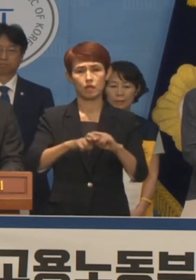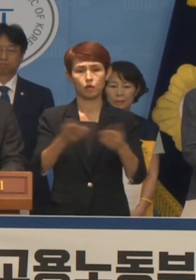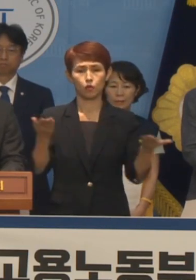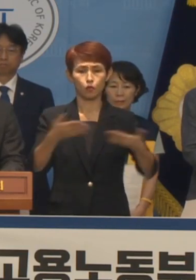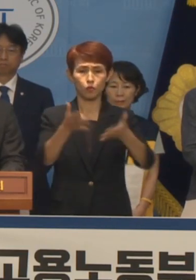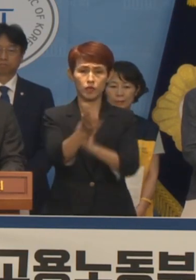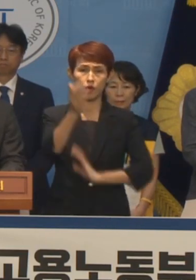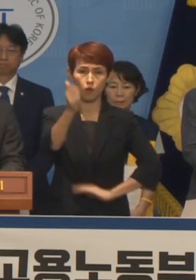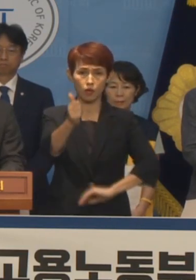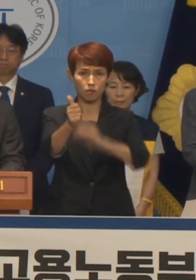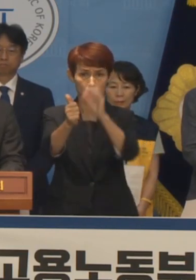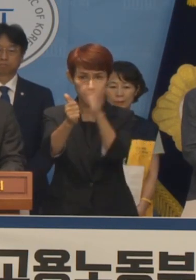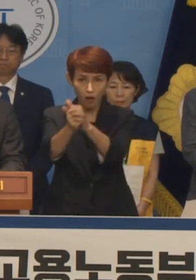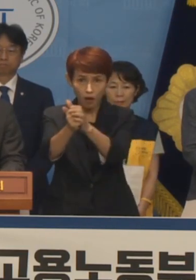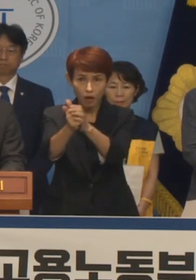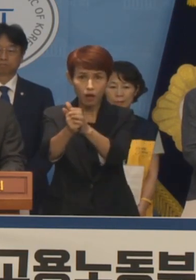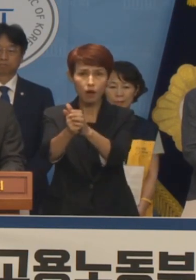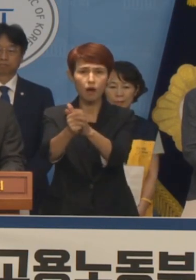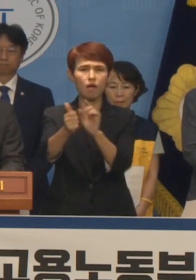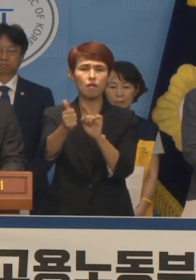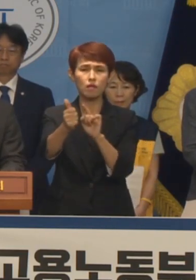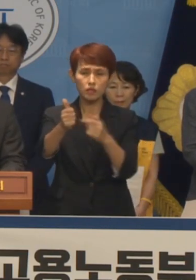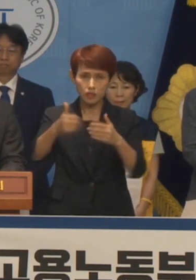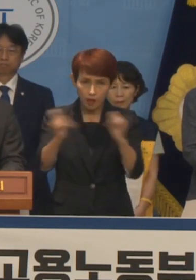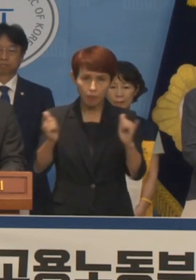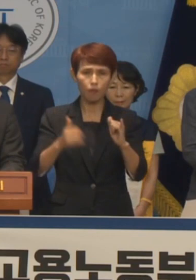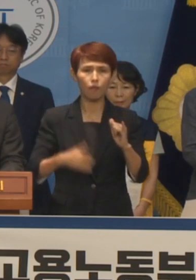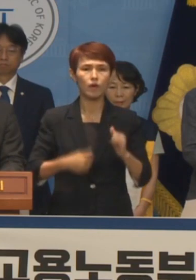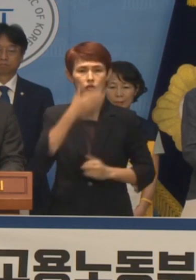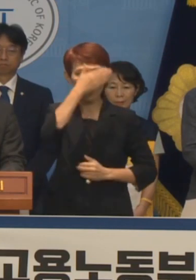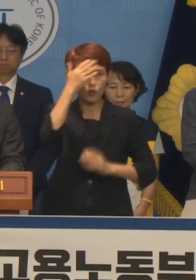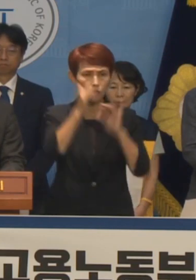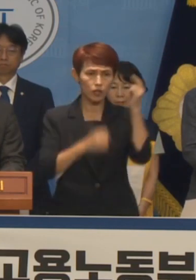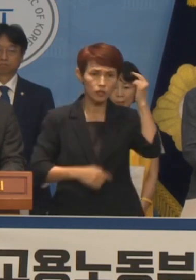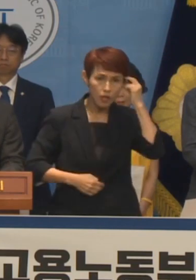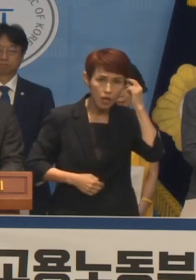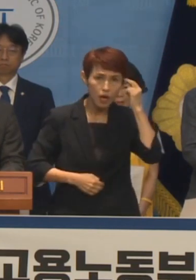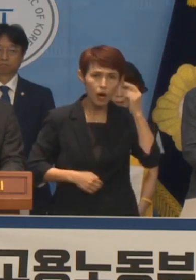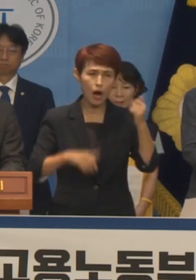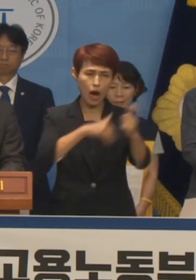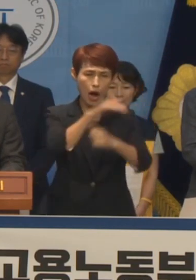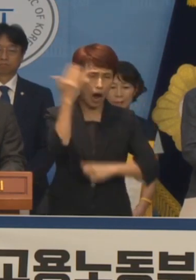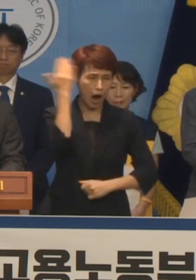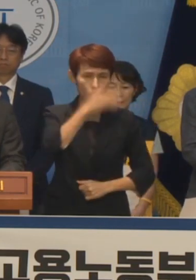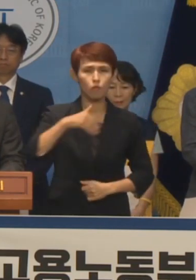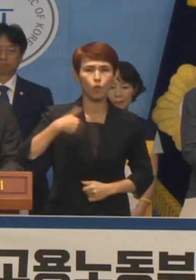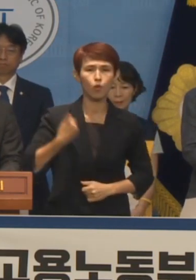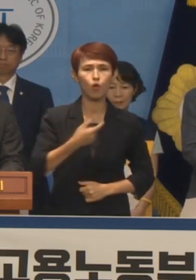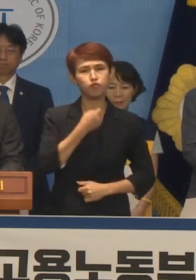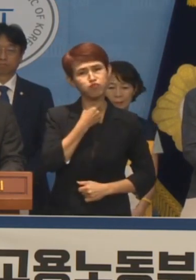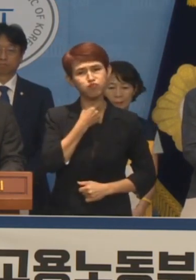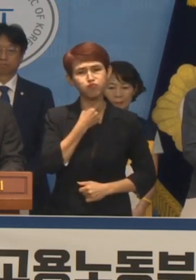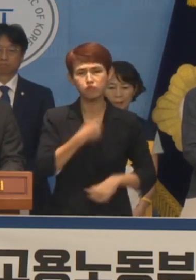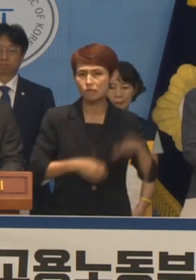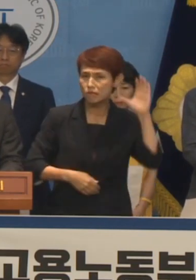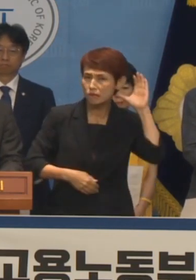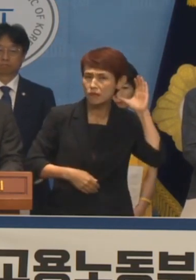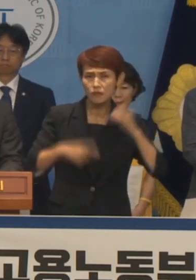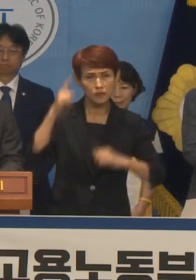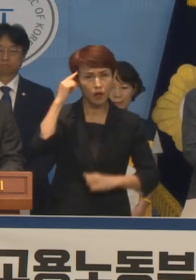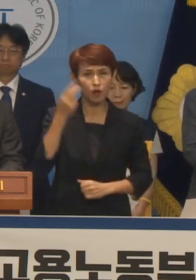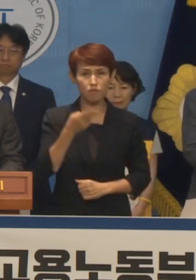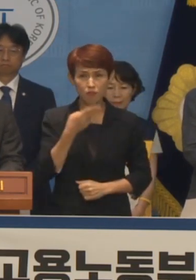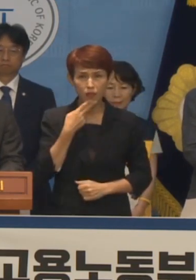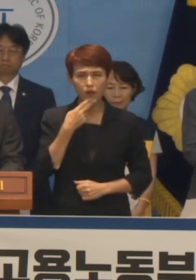장관이 노동주역인 청년의 생각과 현장을 전혀 모르고 듣고 싶은 마음조차 없다면